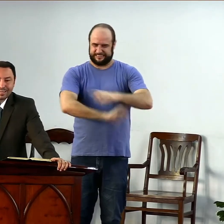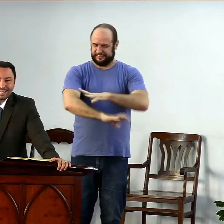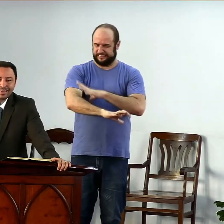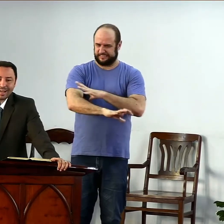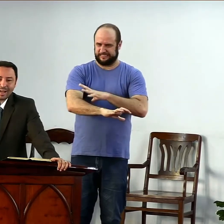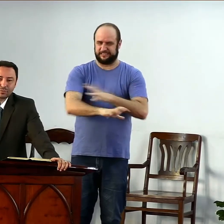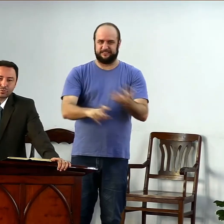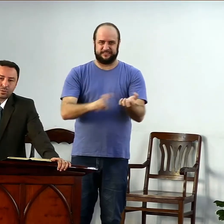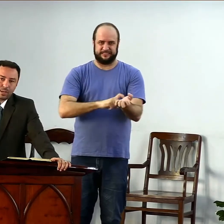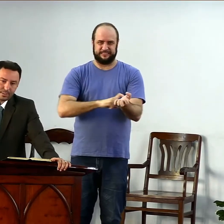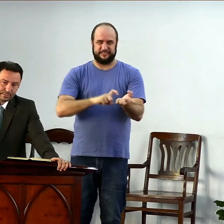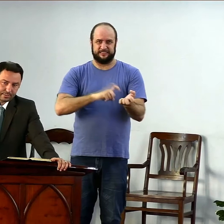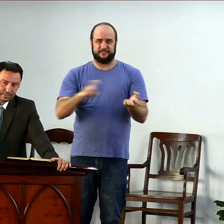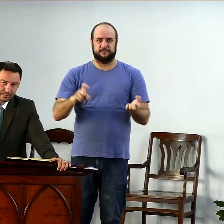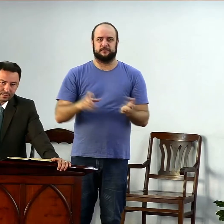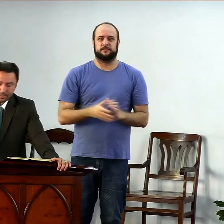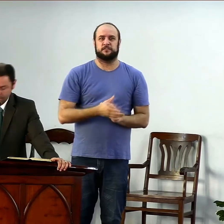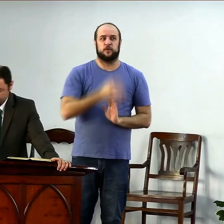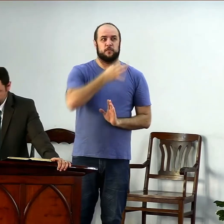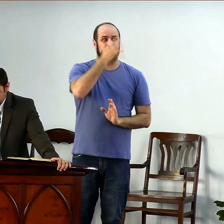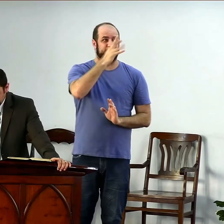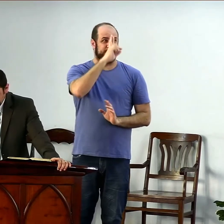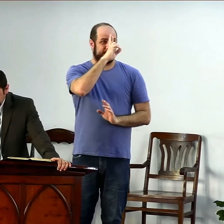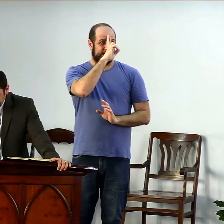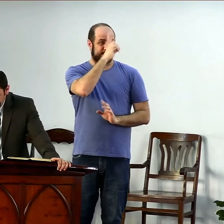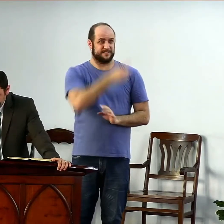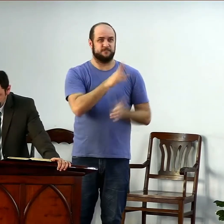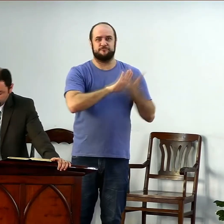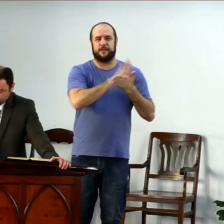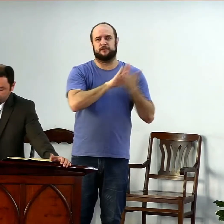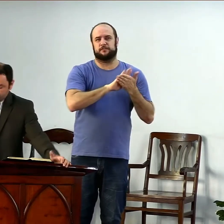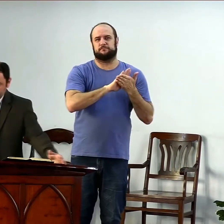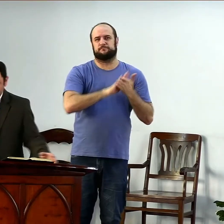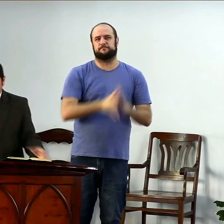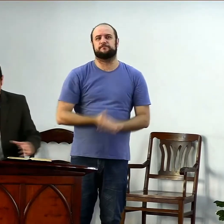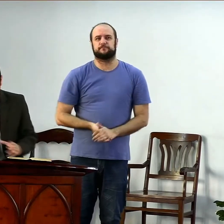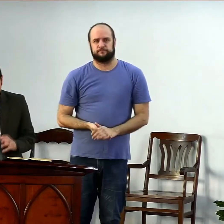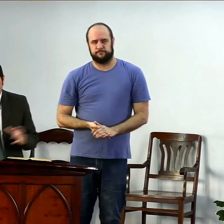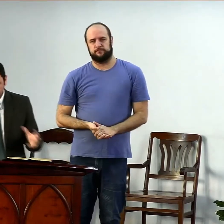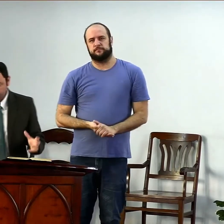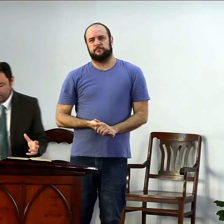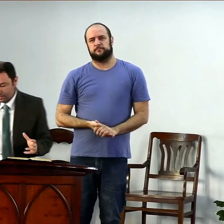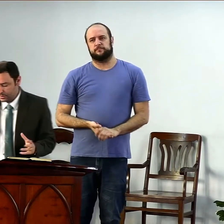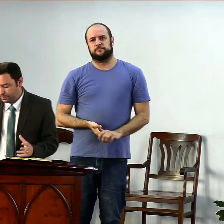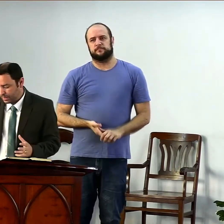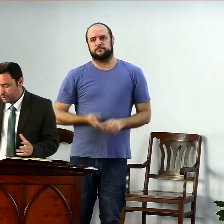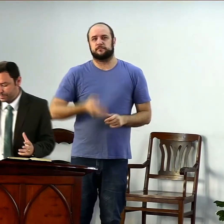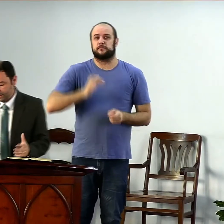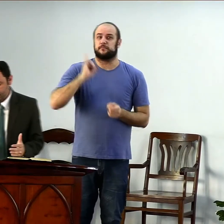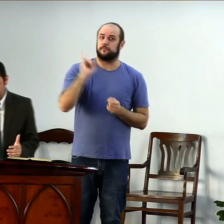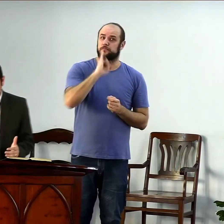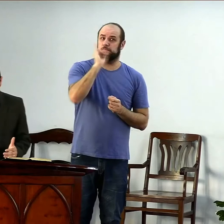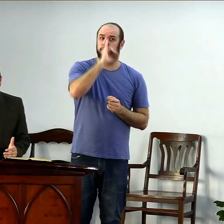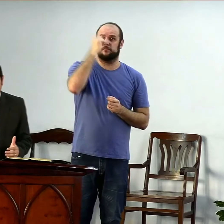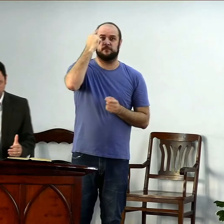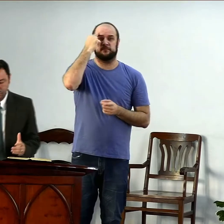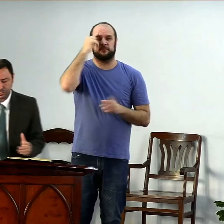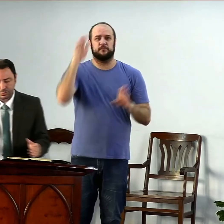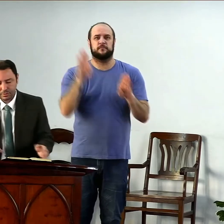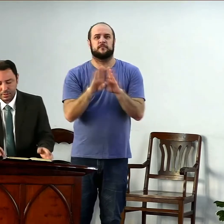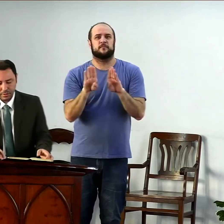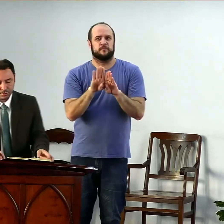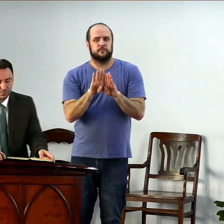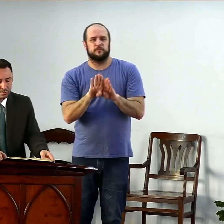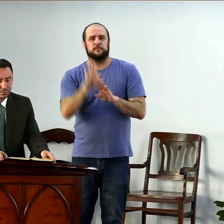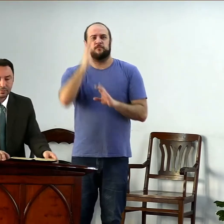medos irracionais. E outra questão muito importante para compreendermos à